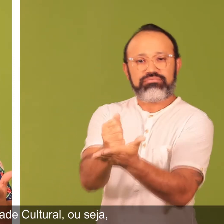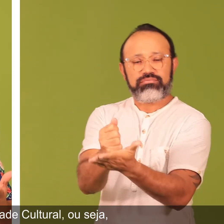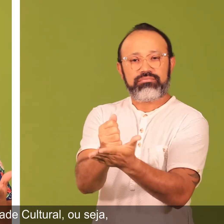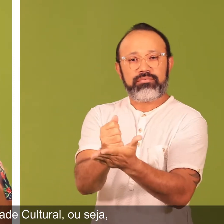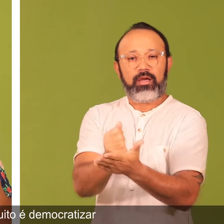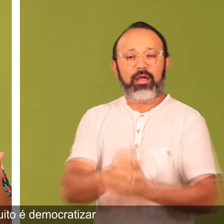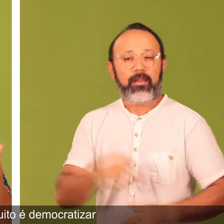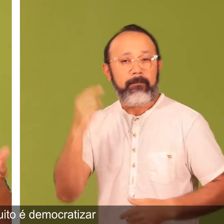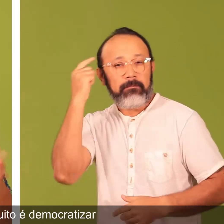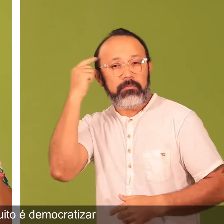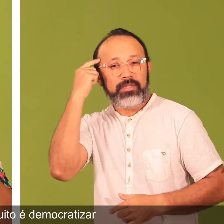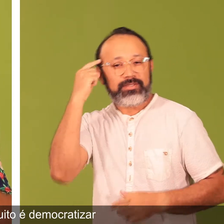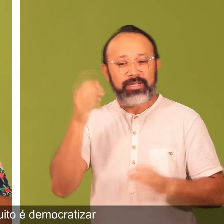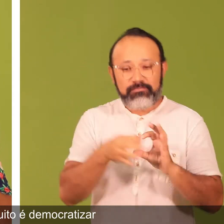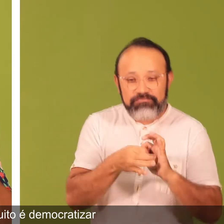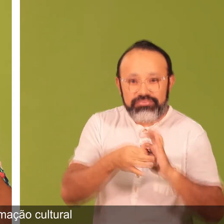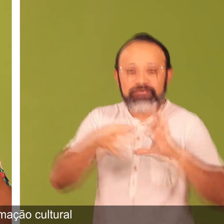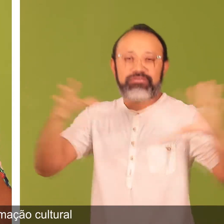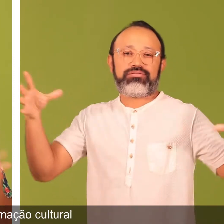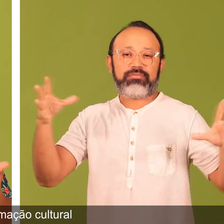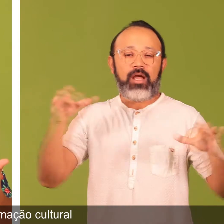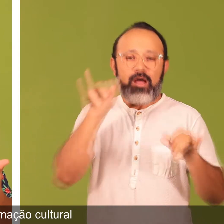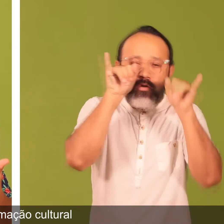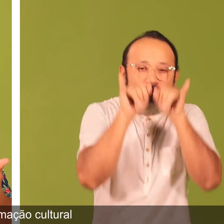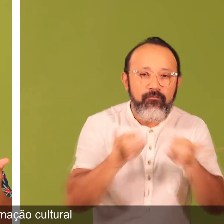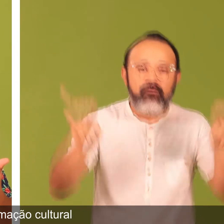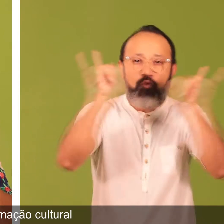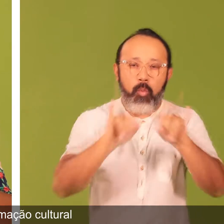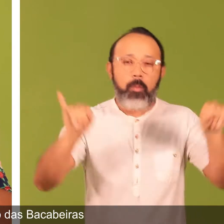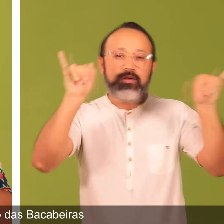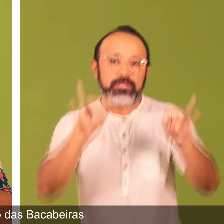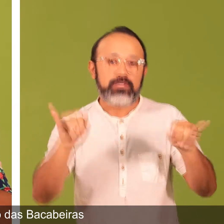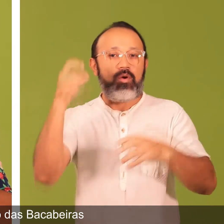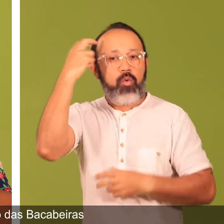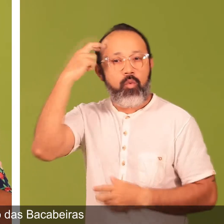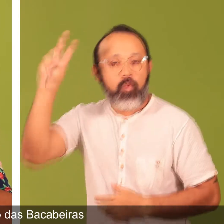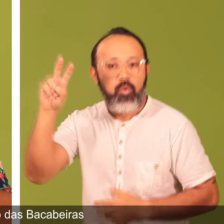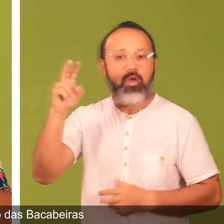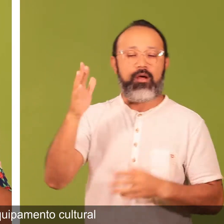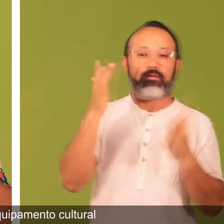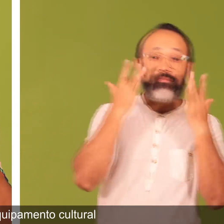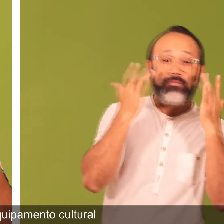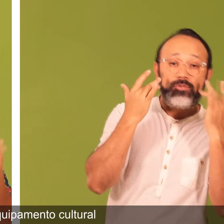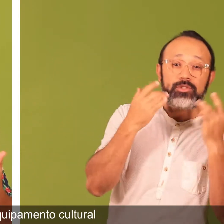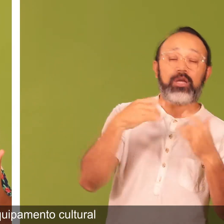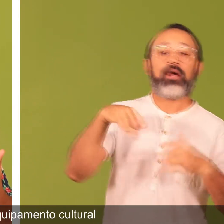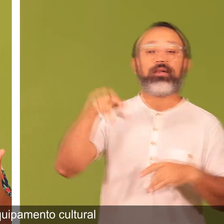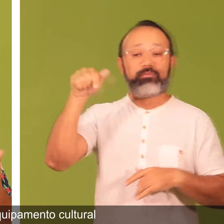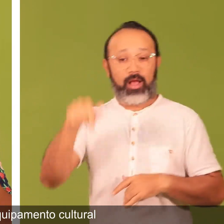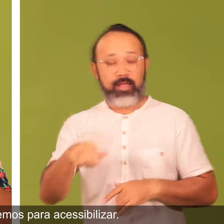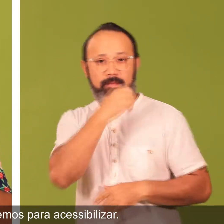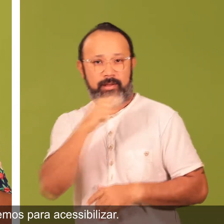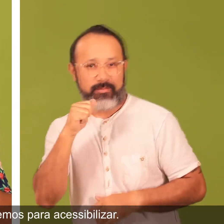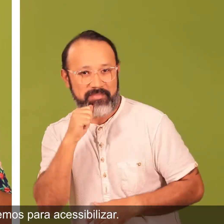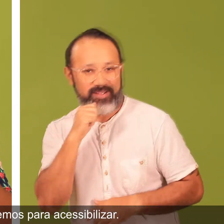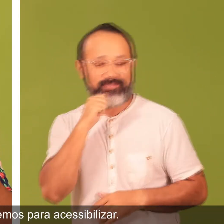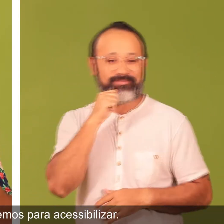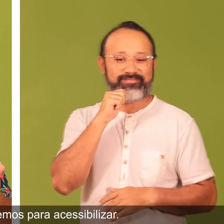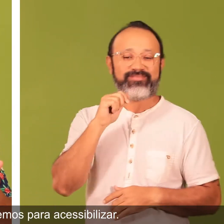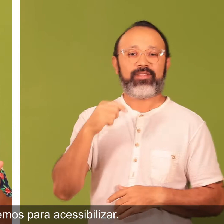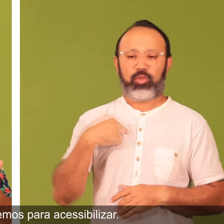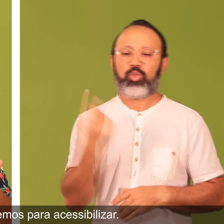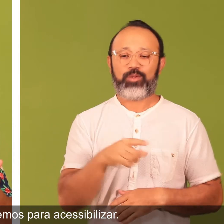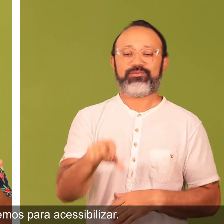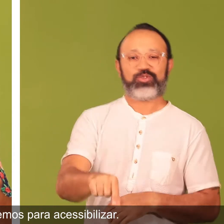ou seja o nosso intuito é democratizar a informação cultural do teatro das Bacabeiras que foi o equipamento cultural que Nós